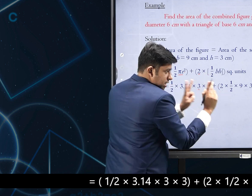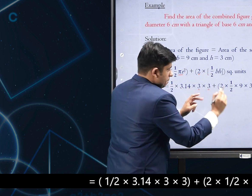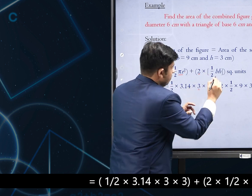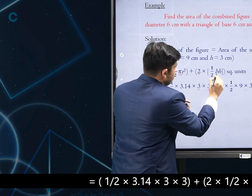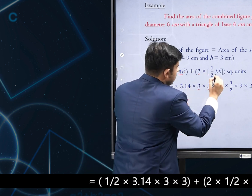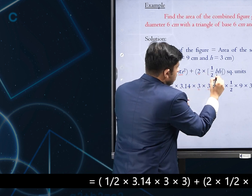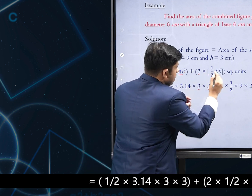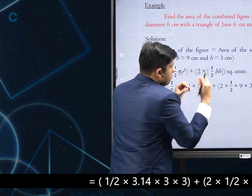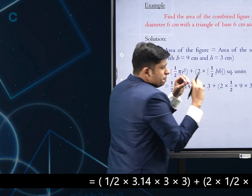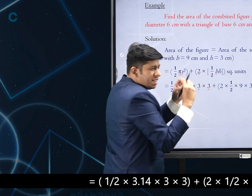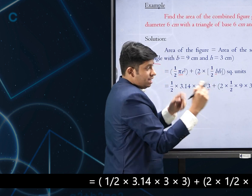3 సెంటీమీటర్ స్క్వేర్.